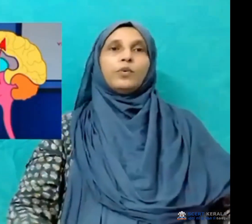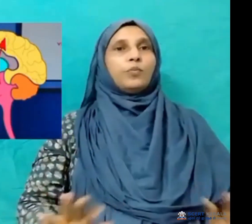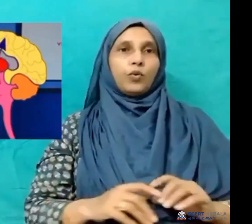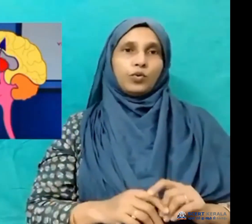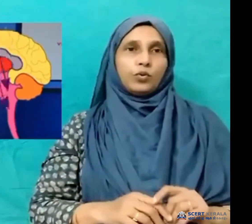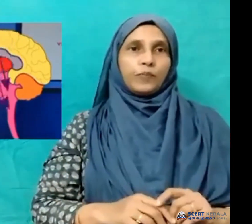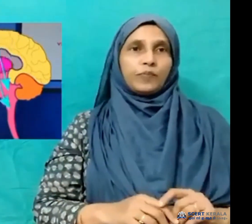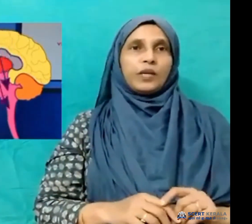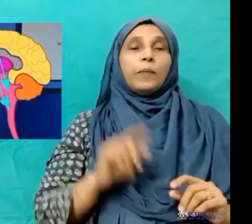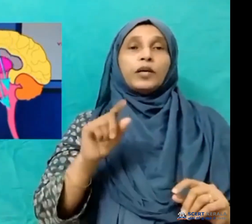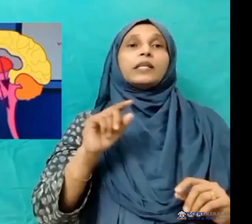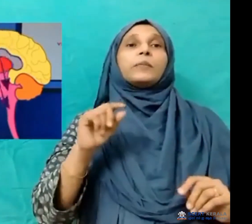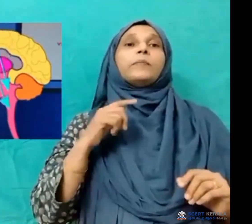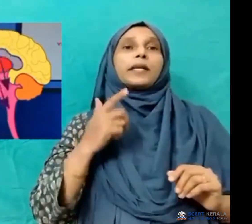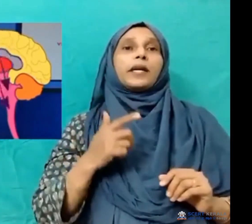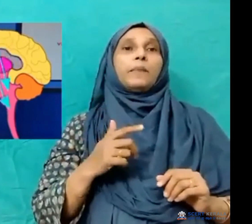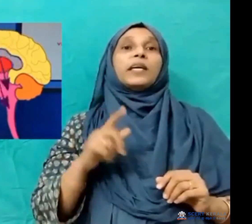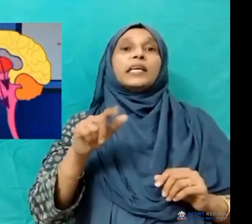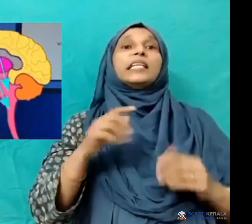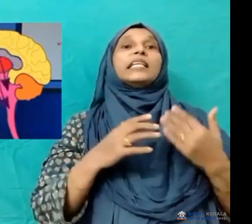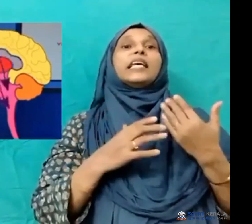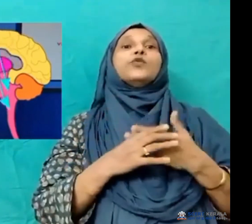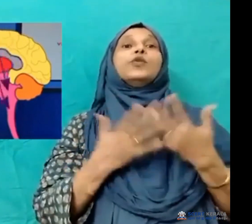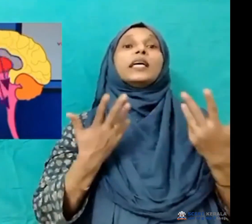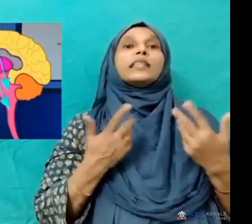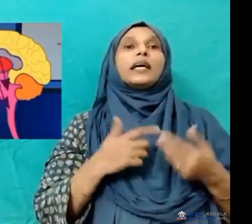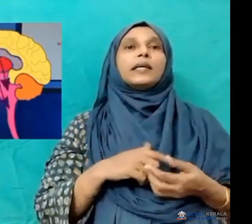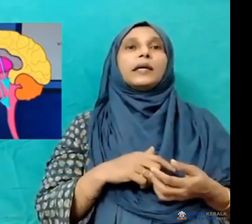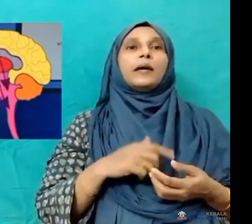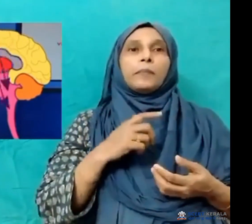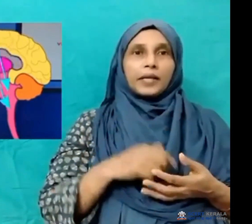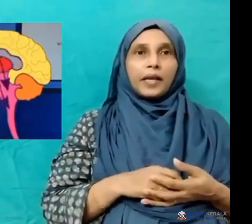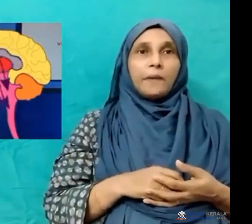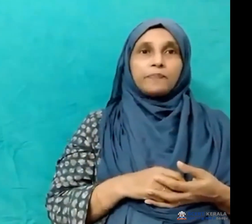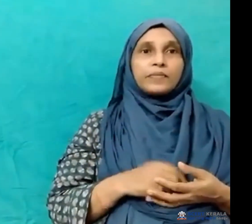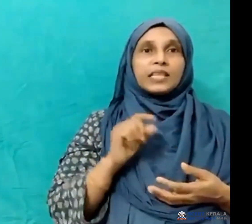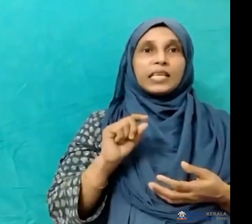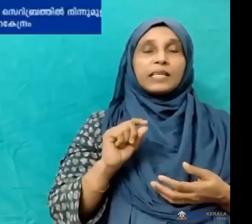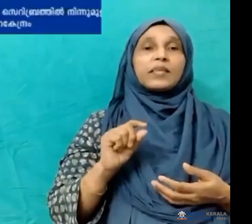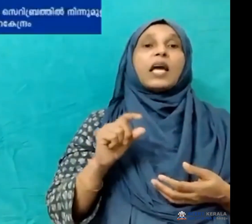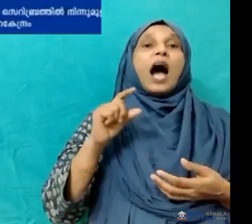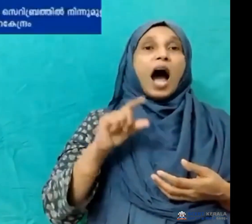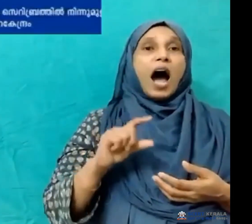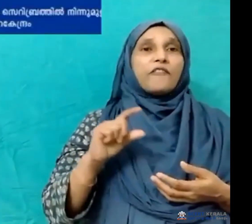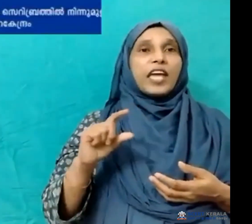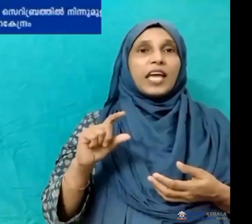ഭാഗത്തേക്കും പോകും. അപ്പോ ഇത് നമുക്ക് പറയാം ഇതിന്റെ ജോലി എന്താണ് പറയാം. ഇത് ആവേഗ